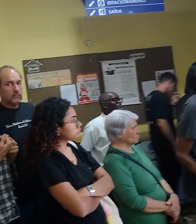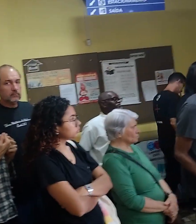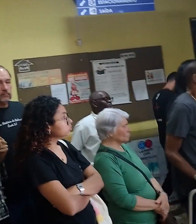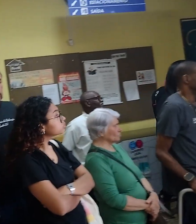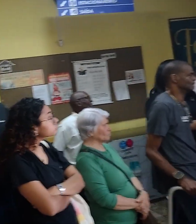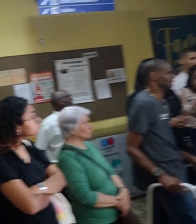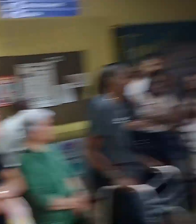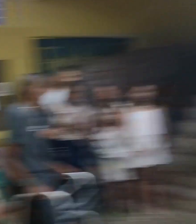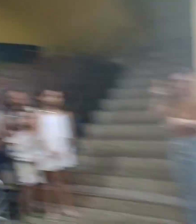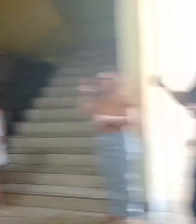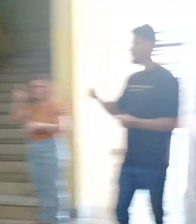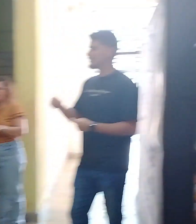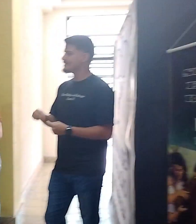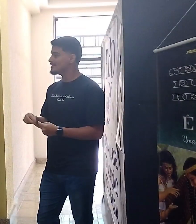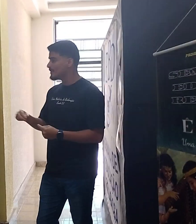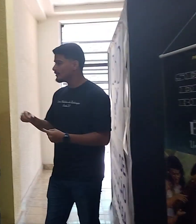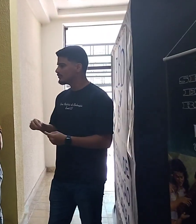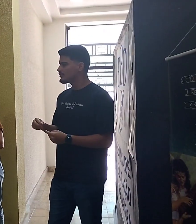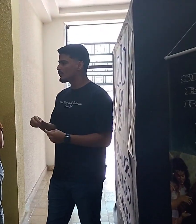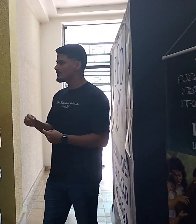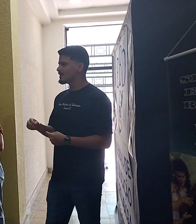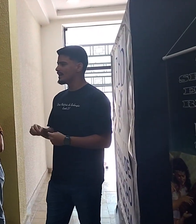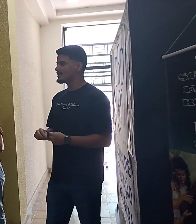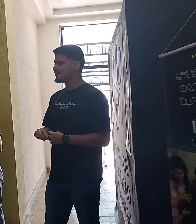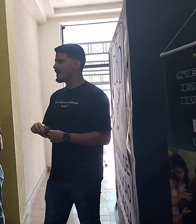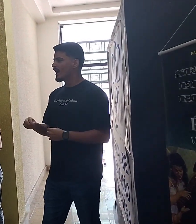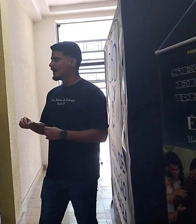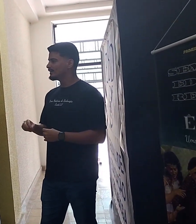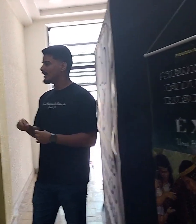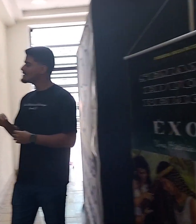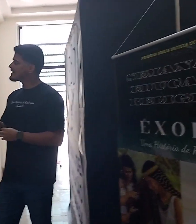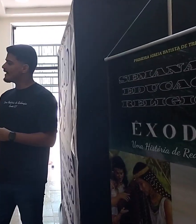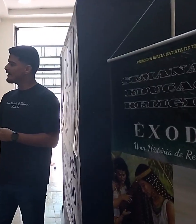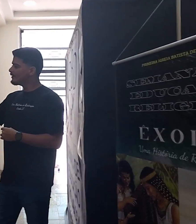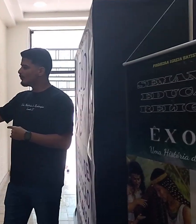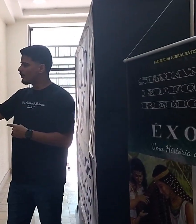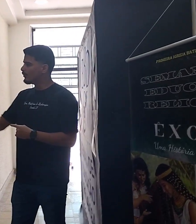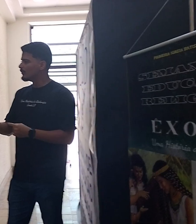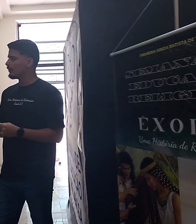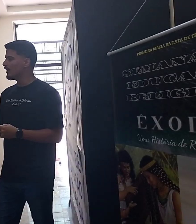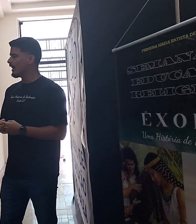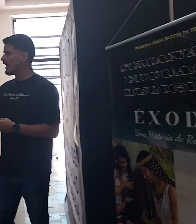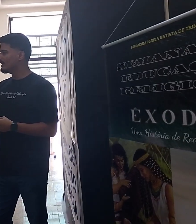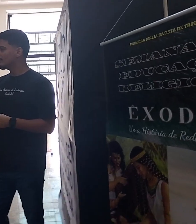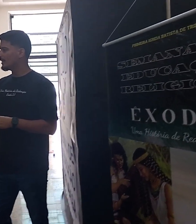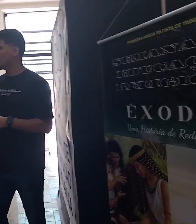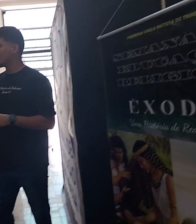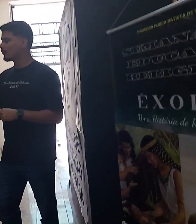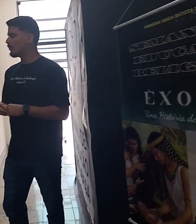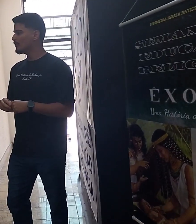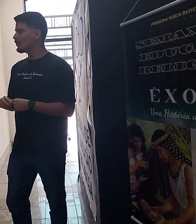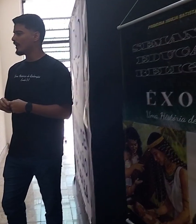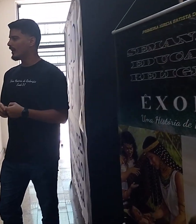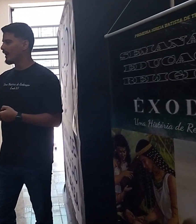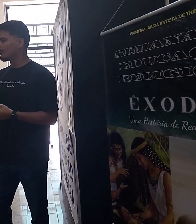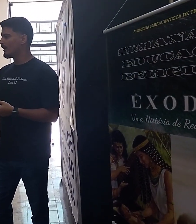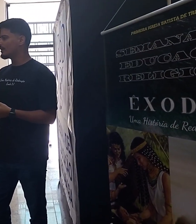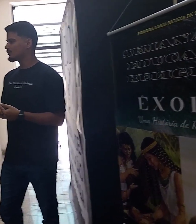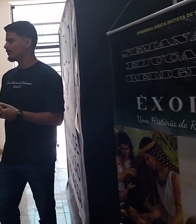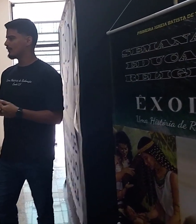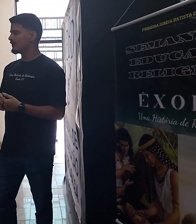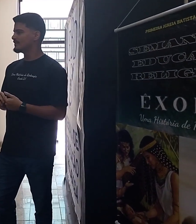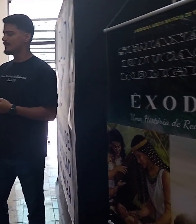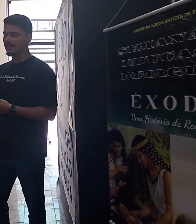imagens ali que mostram desde o nascimento de Moisés até a saída do povo, ali para comemorar